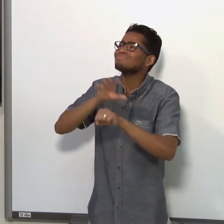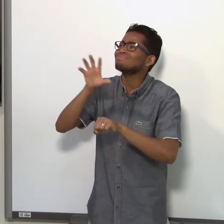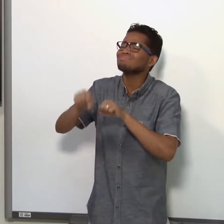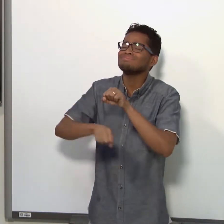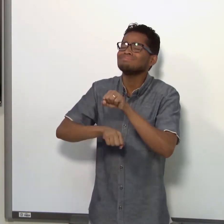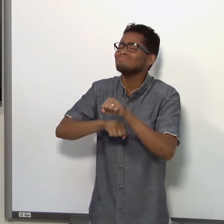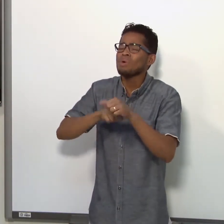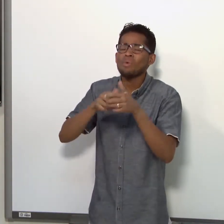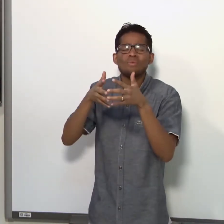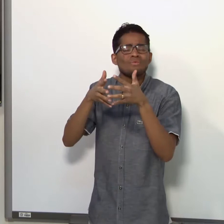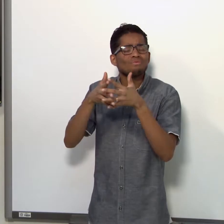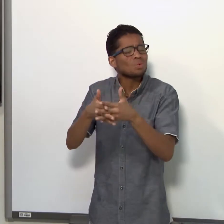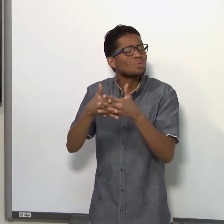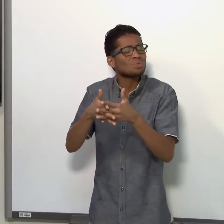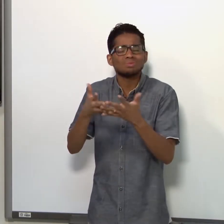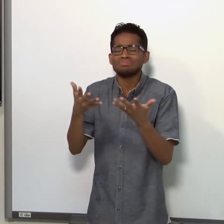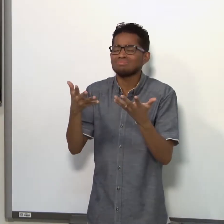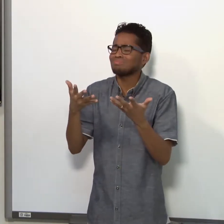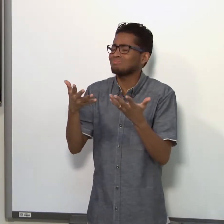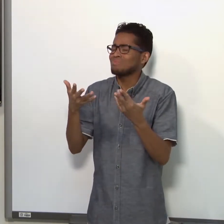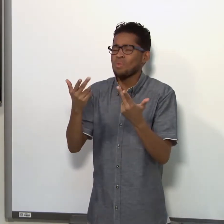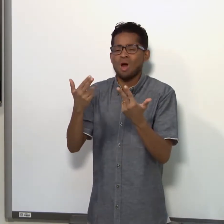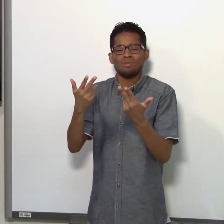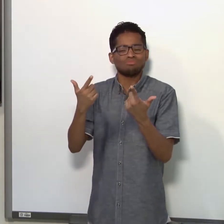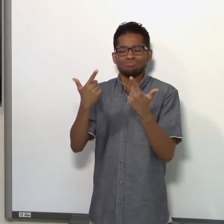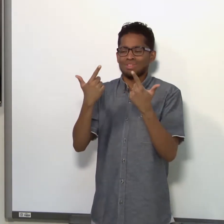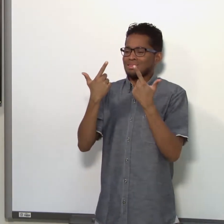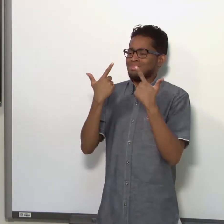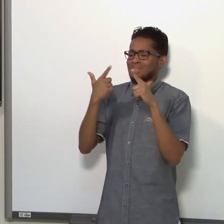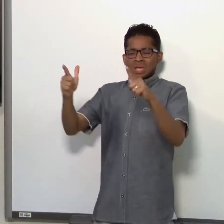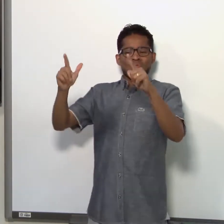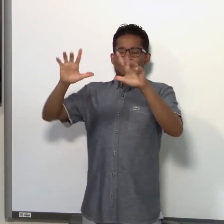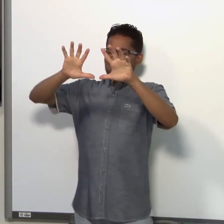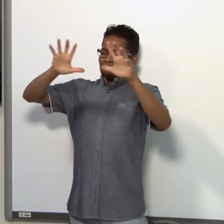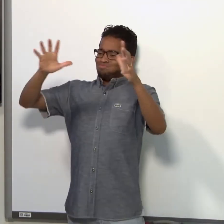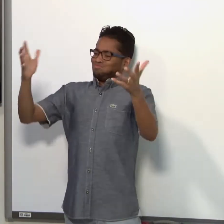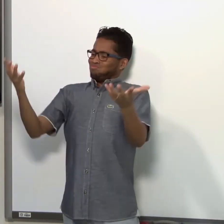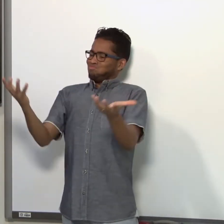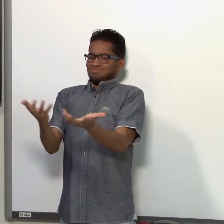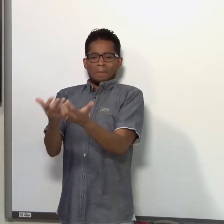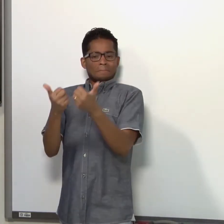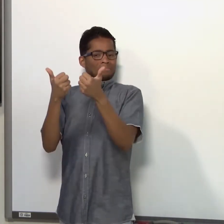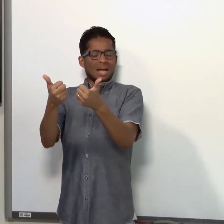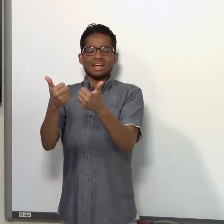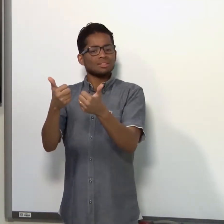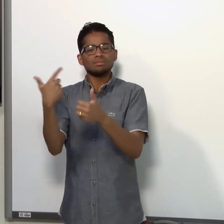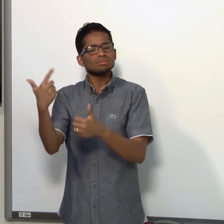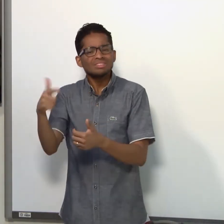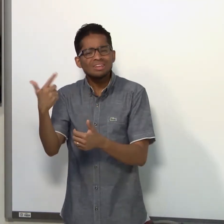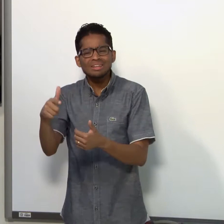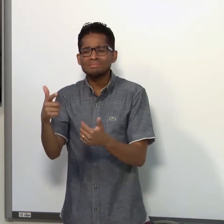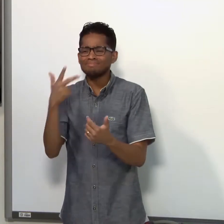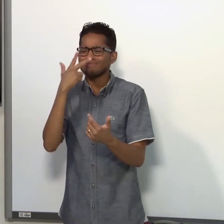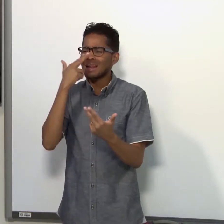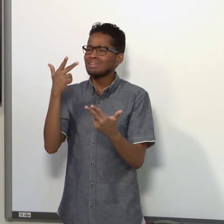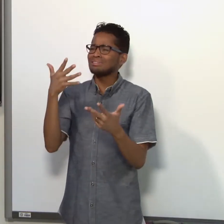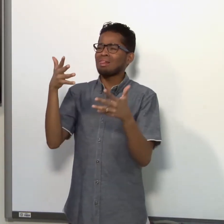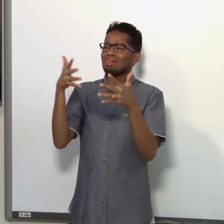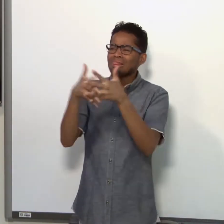Cada um tem sua estrutura. Então, é impossível essa mistura. Pensem a criança surda. Como ela vai adquirir